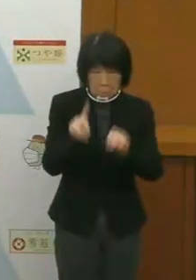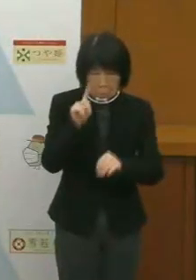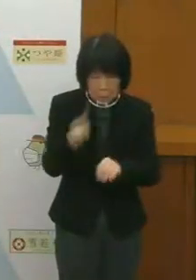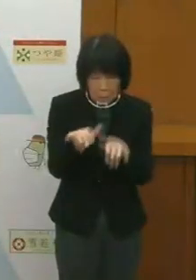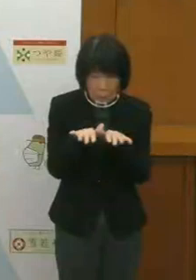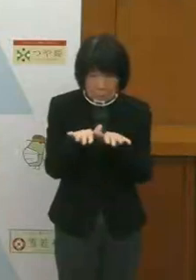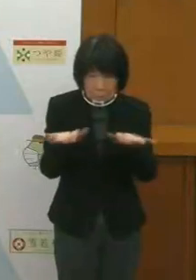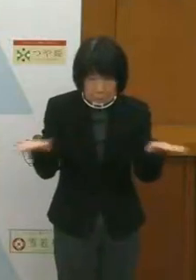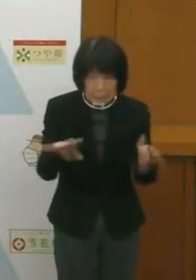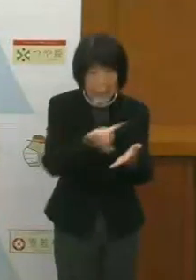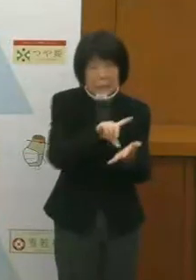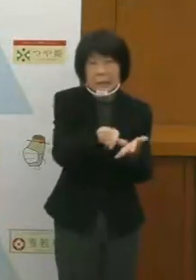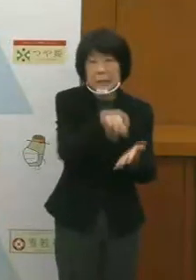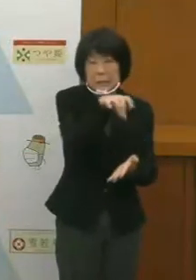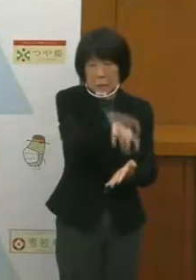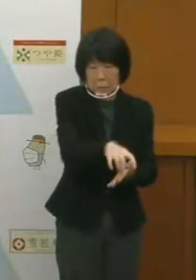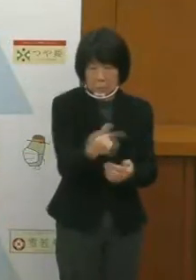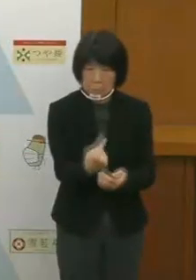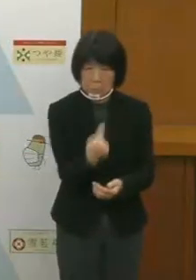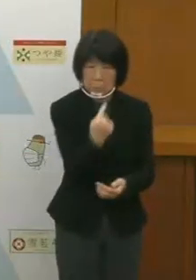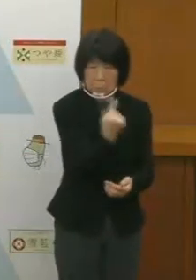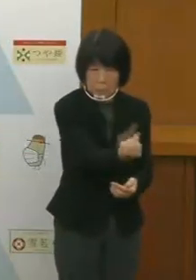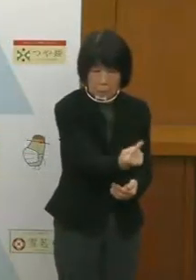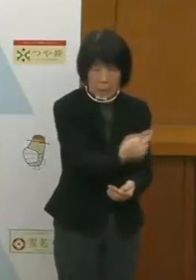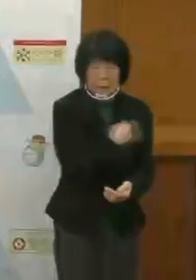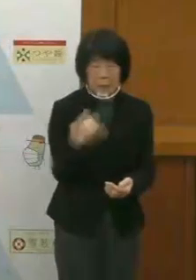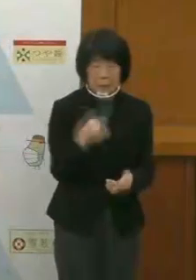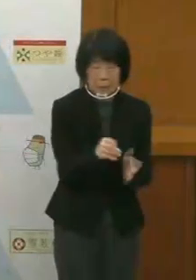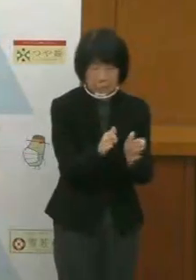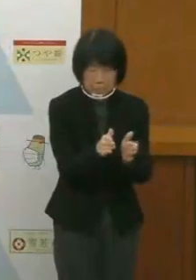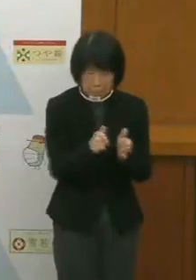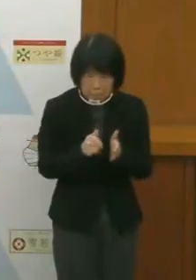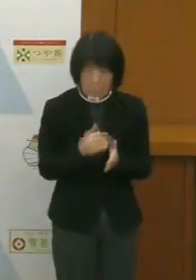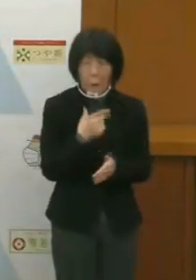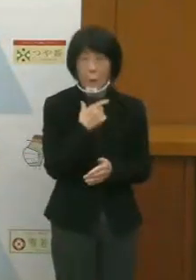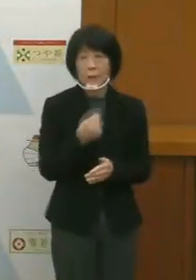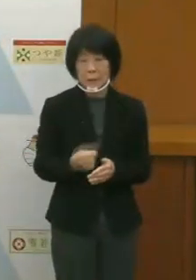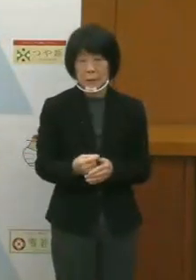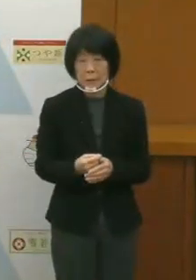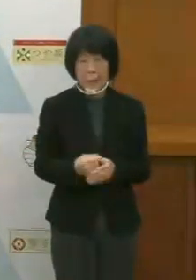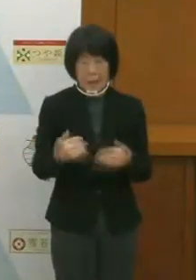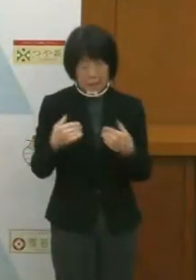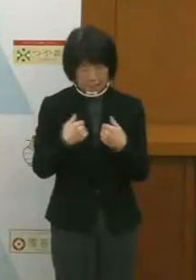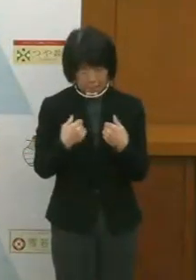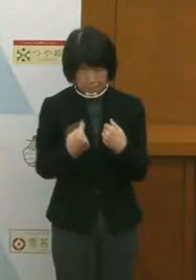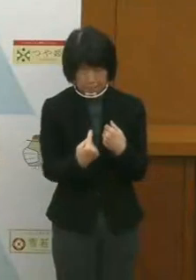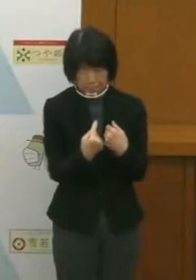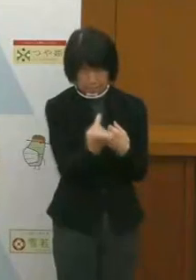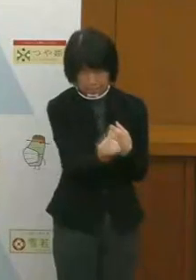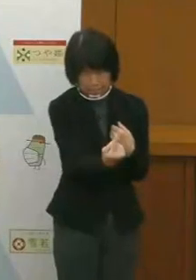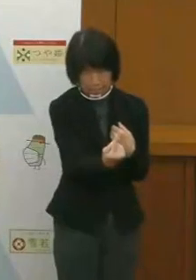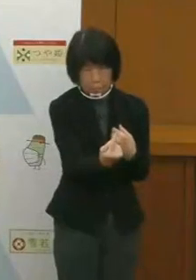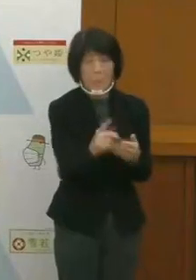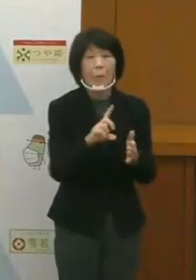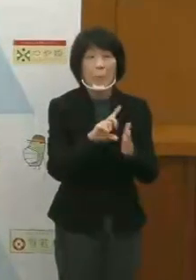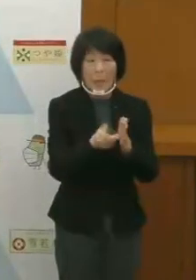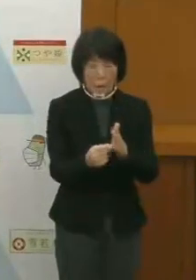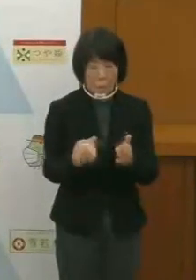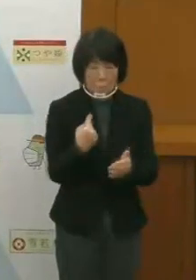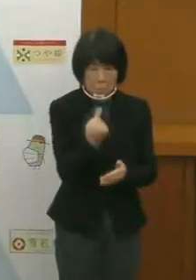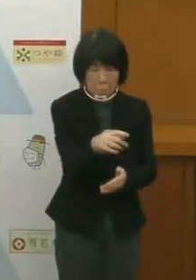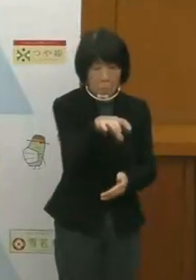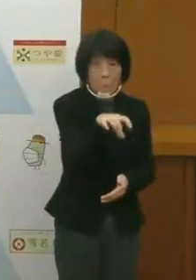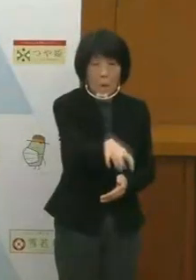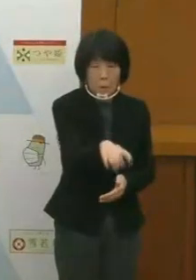大している地域への移動はできるだけ控えていただき、必要があって移動する場合には移動先